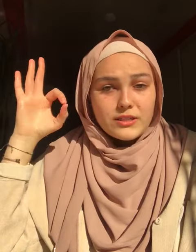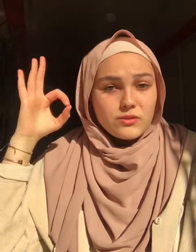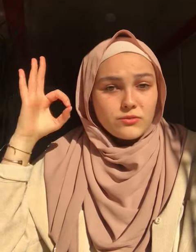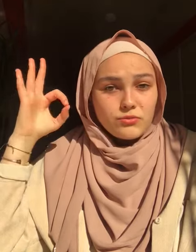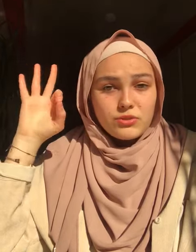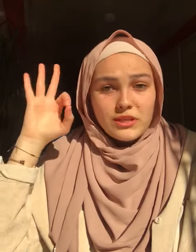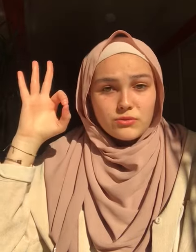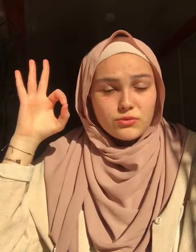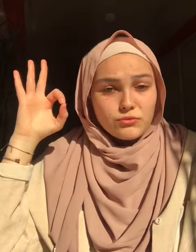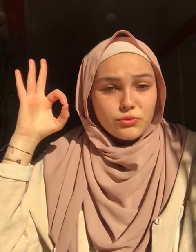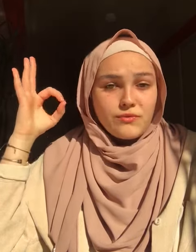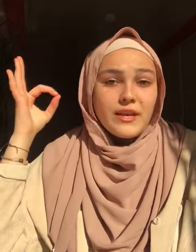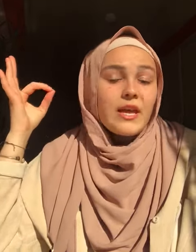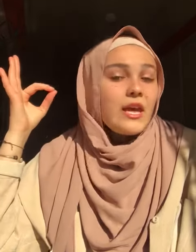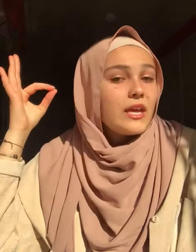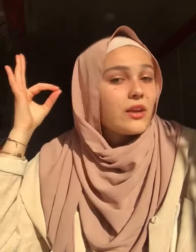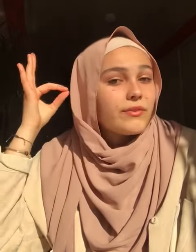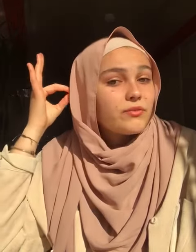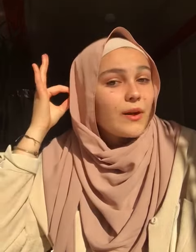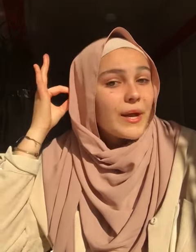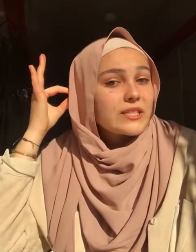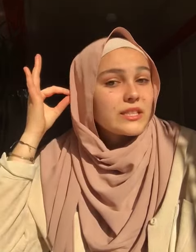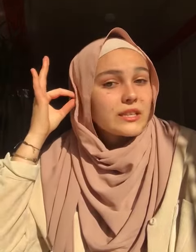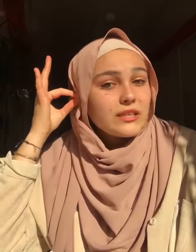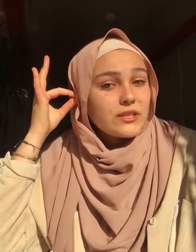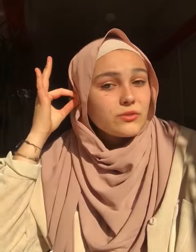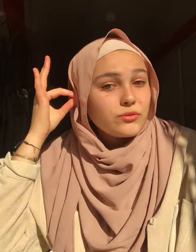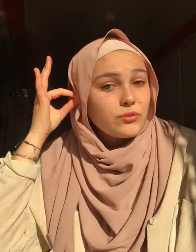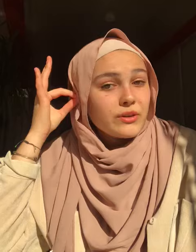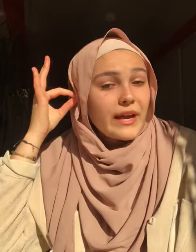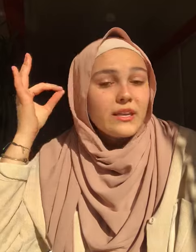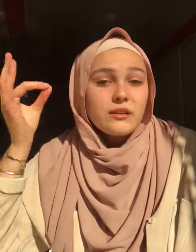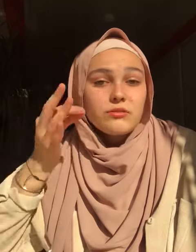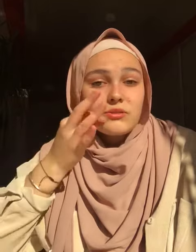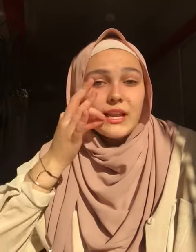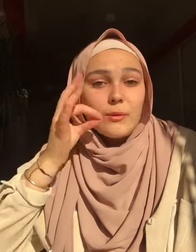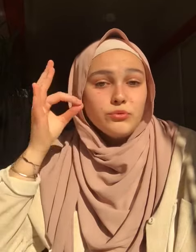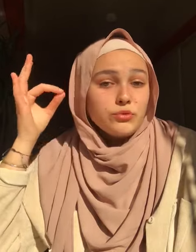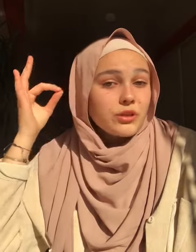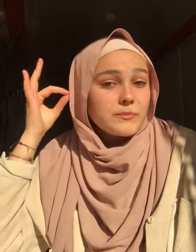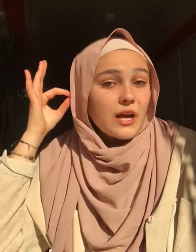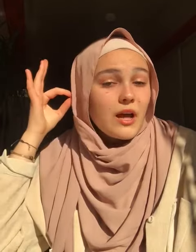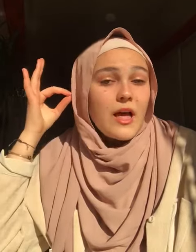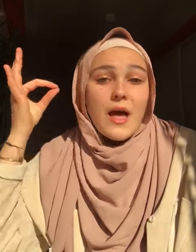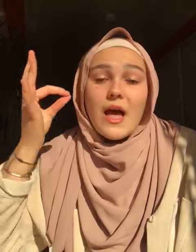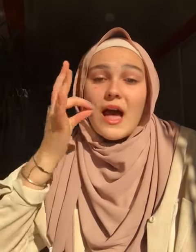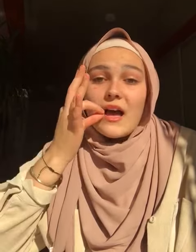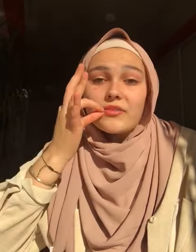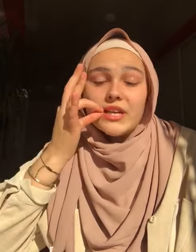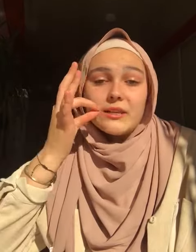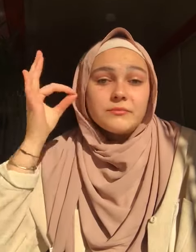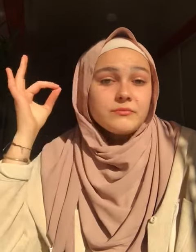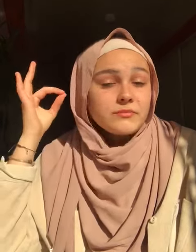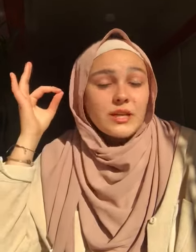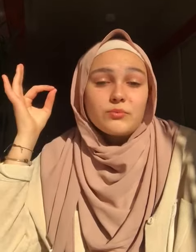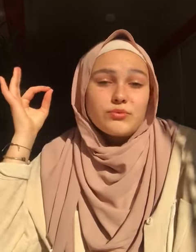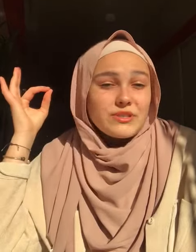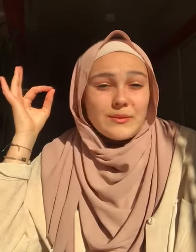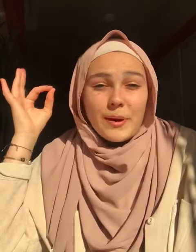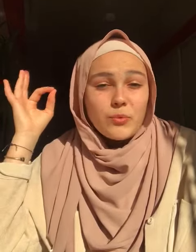se touchent, les autres sont relevés. Et en fait, on va partir de l'oreille jusqu'à la bouche, comme ça. Avril. Ça non plus, je ne sais pas